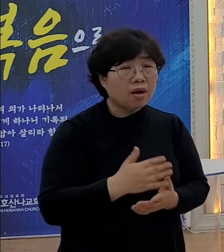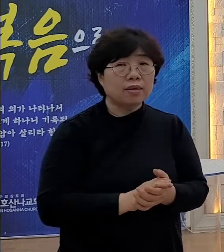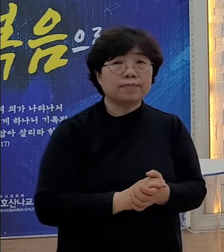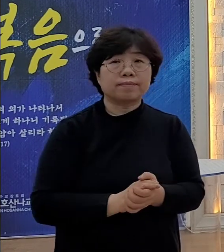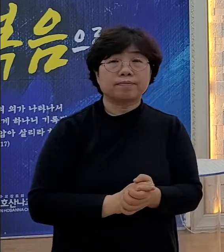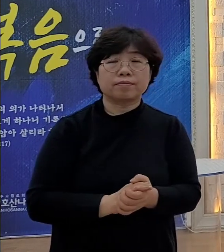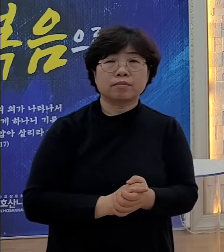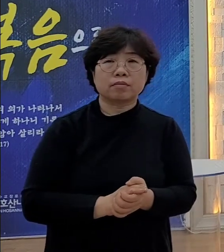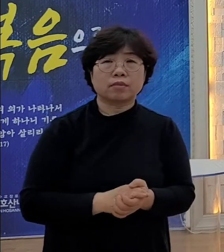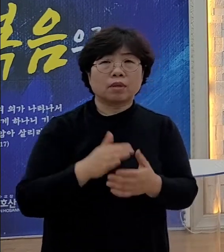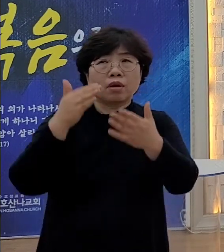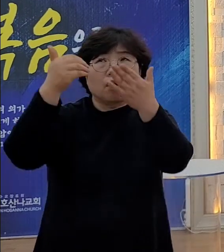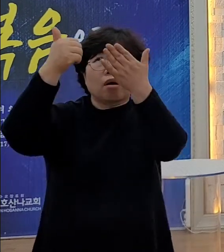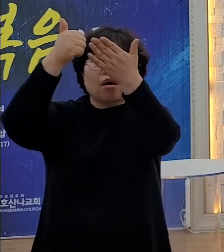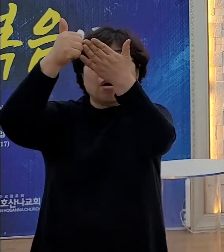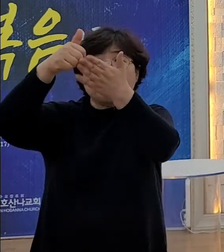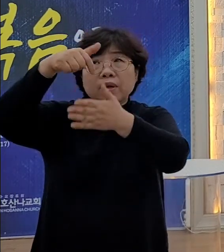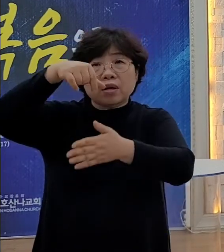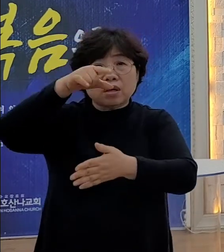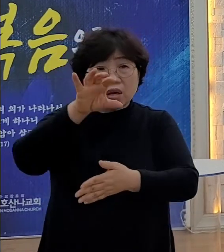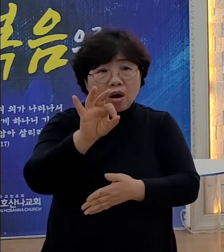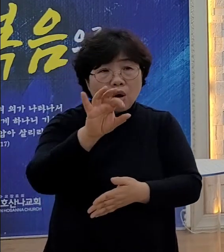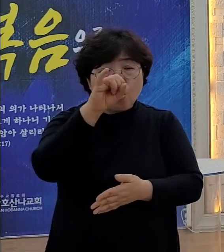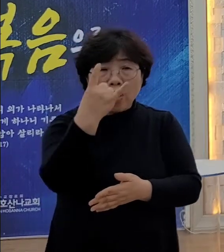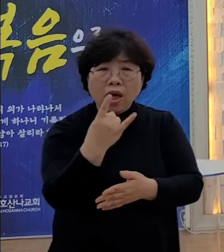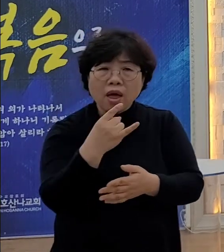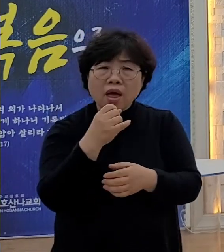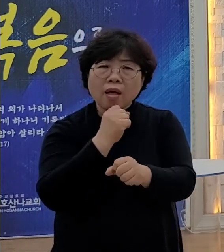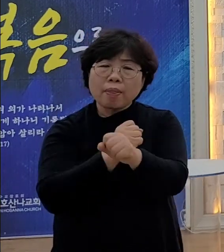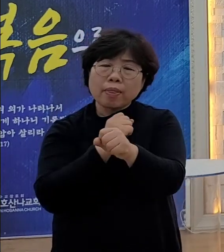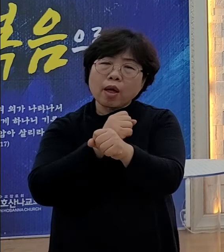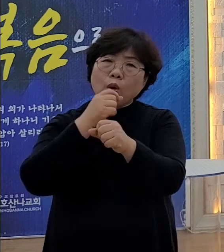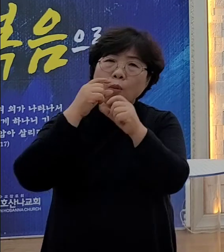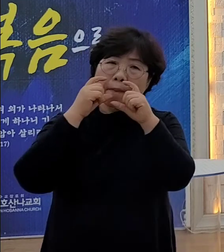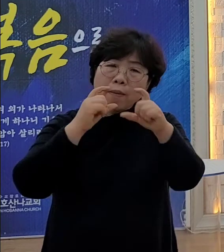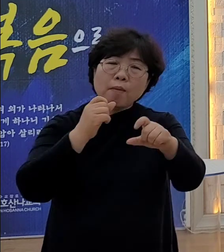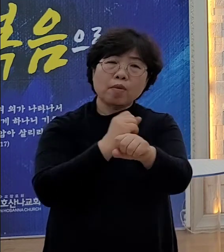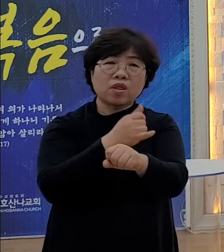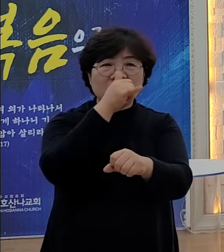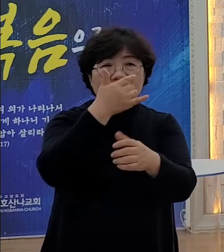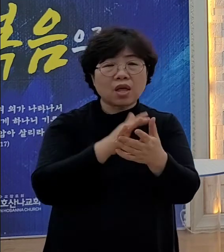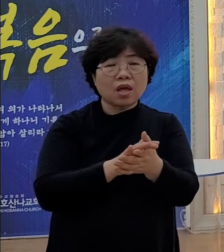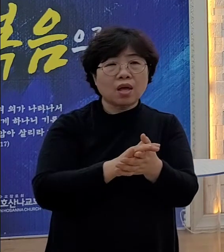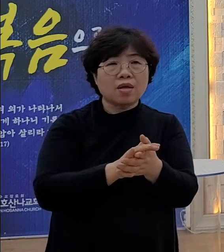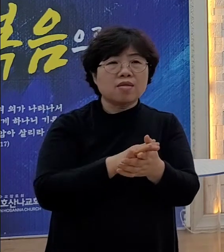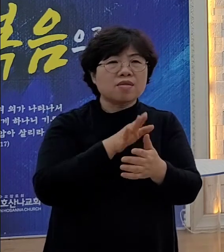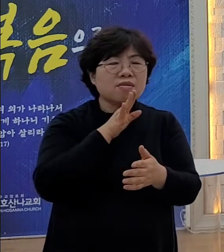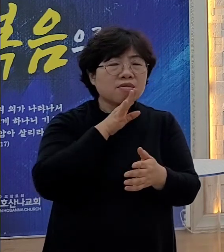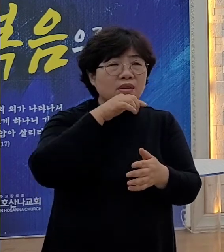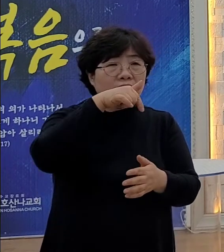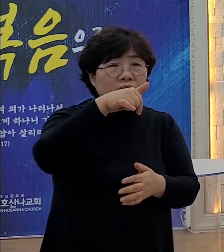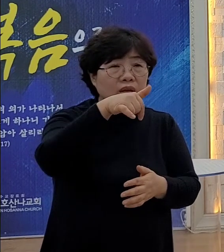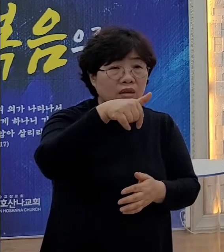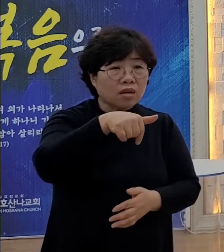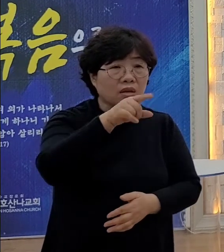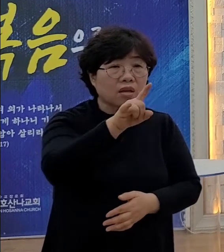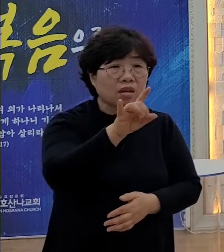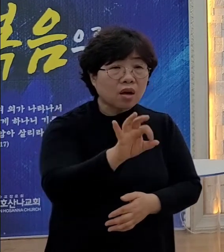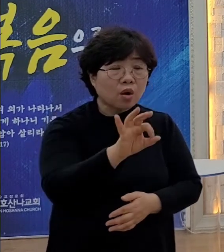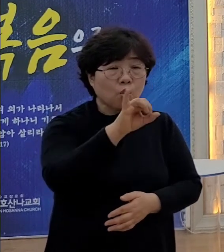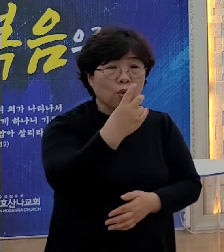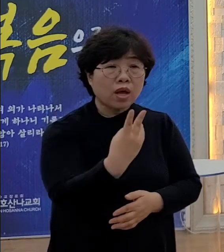대놓고 그냥 하나님을 경외합니다 하는데 경외가 뭔지 알아야 이게 회복될 거 아니에요. 여러분 경외가 뭐예요? 경외가.